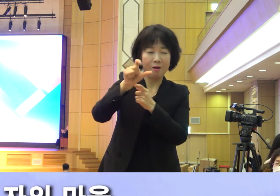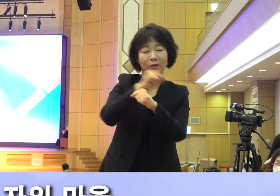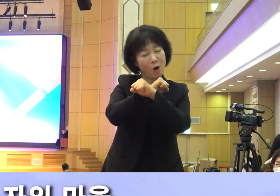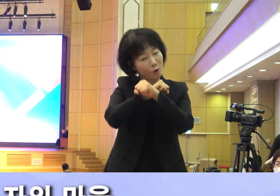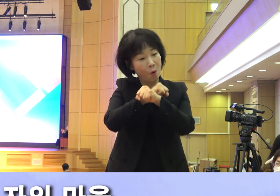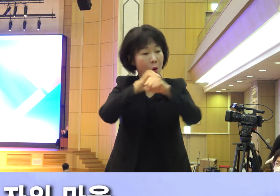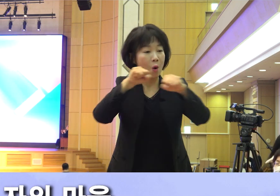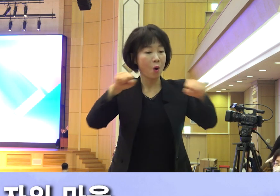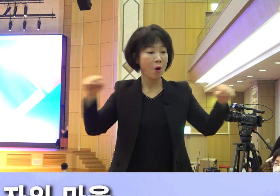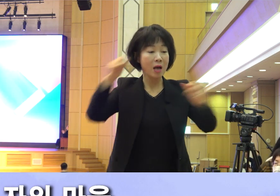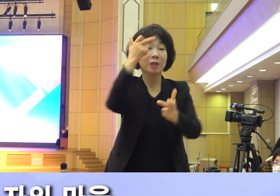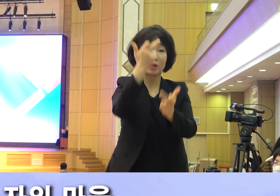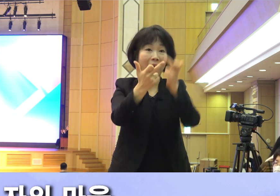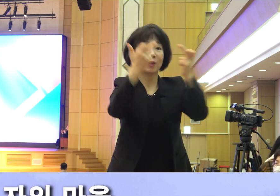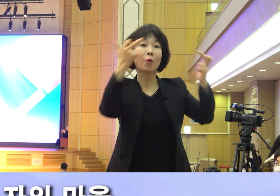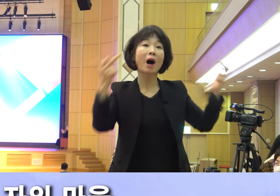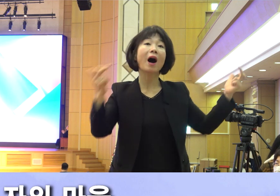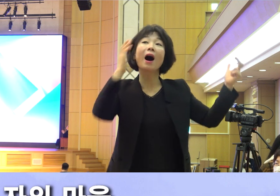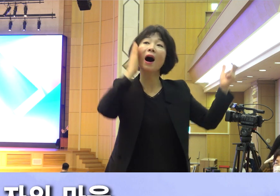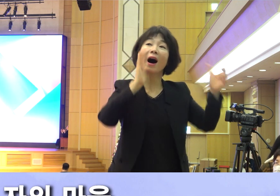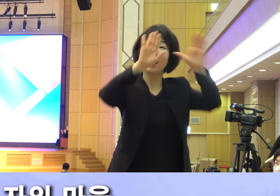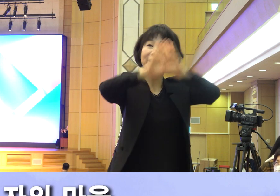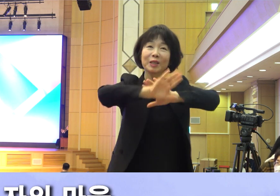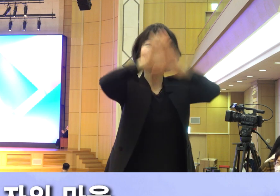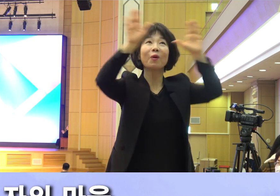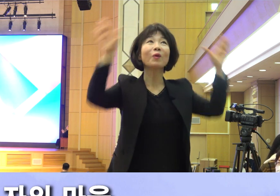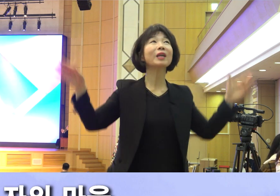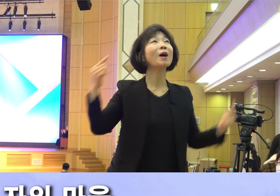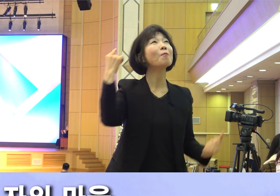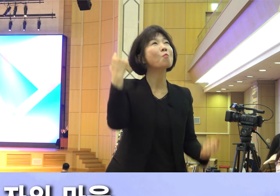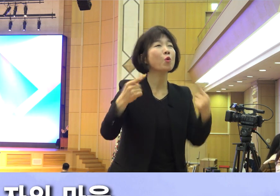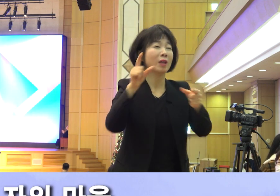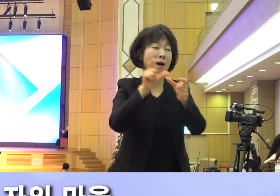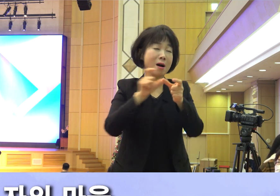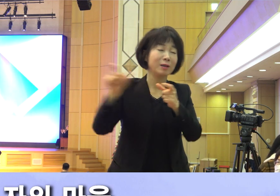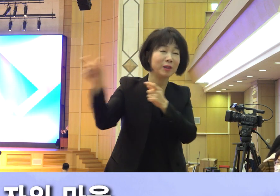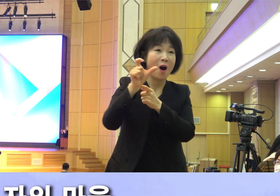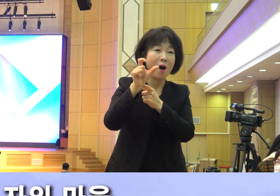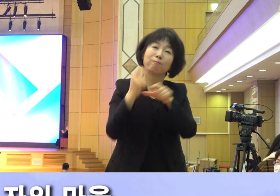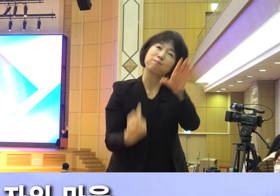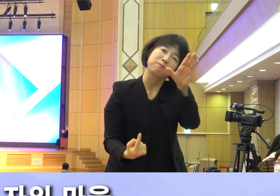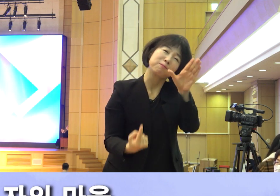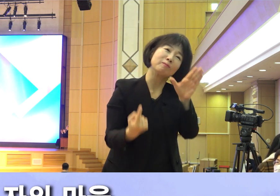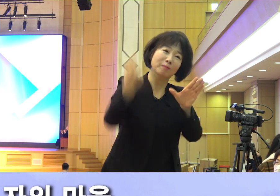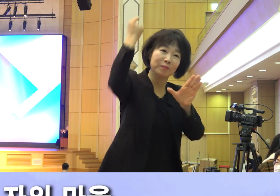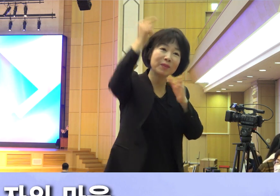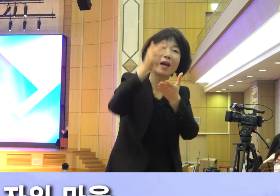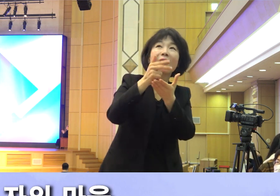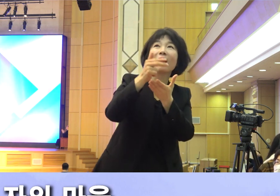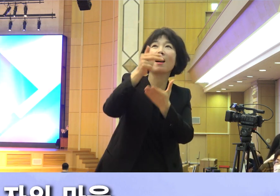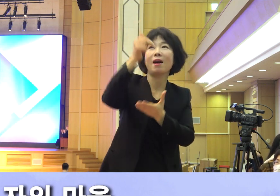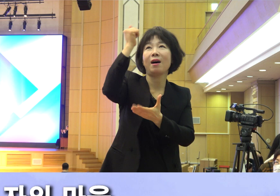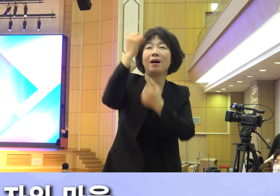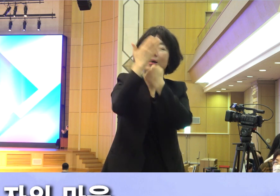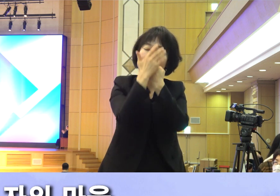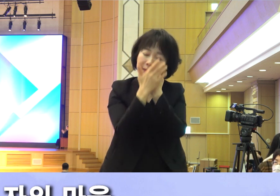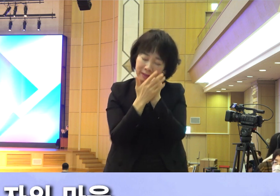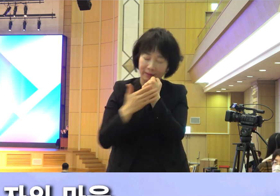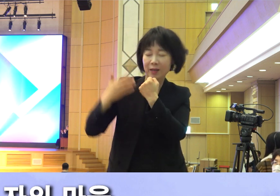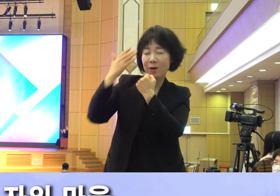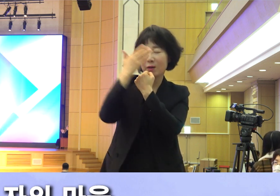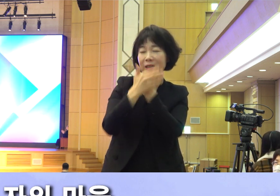더 넓고 저 산과 하늘보다 더 높은 주님의